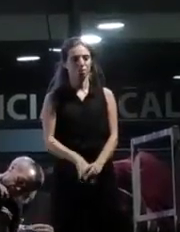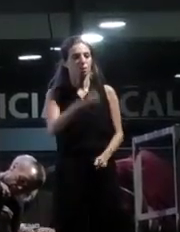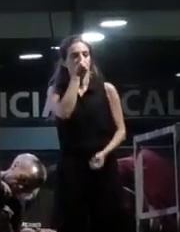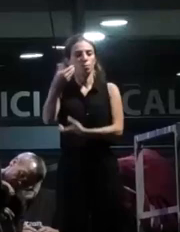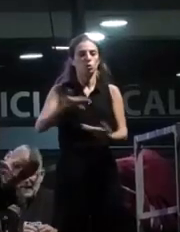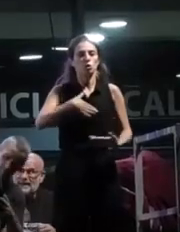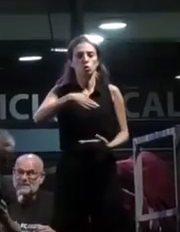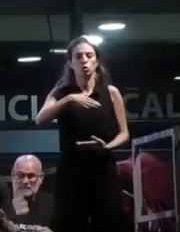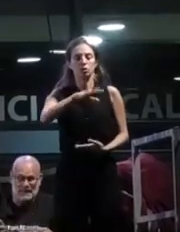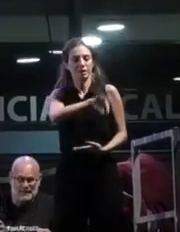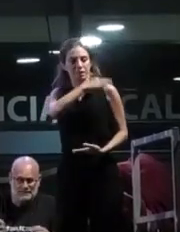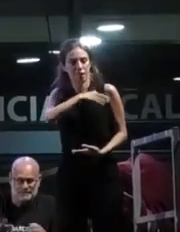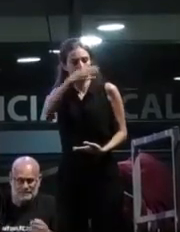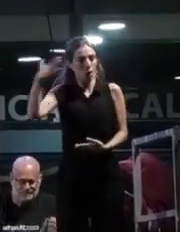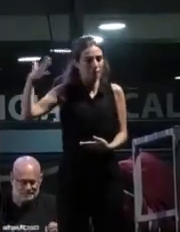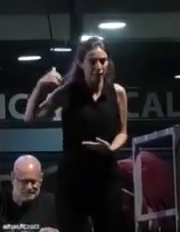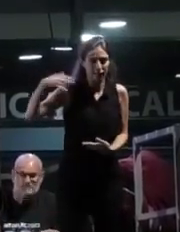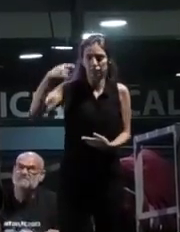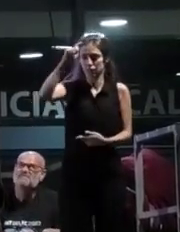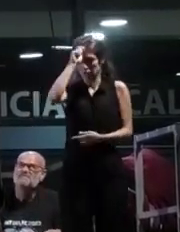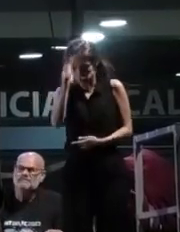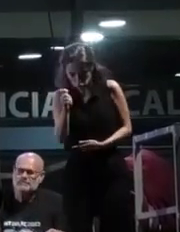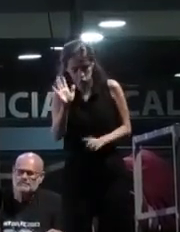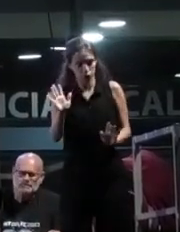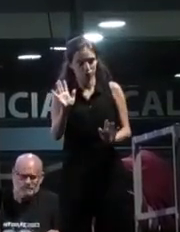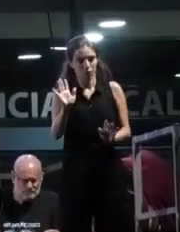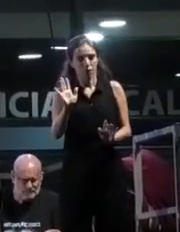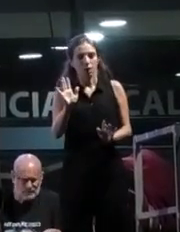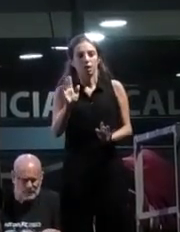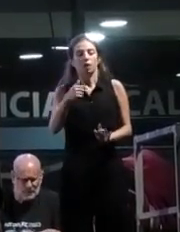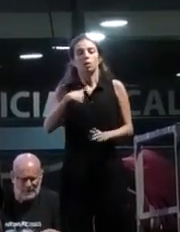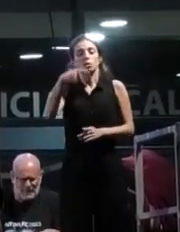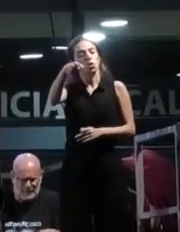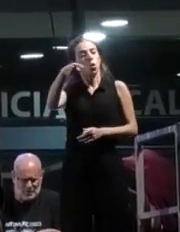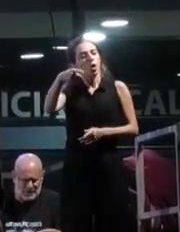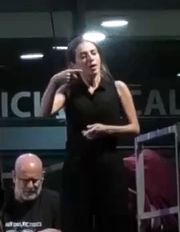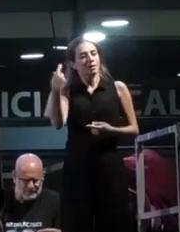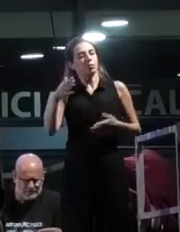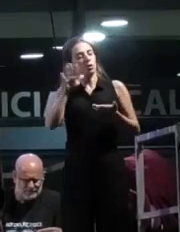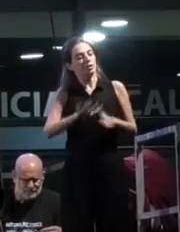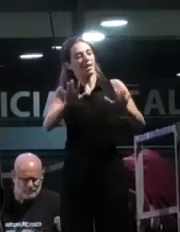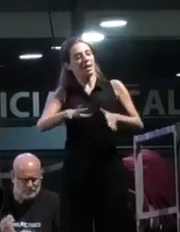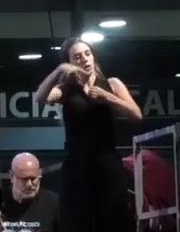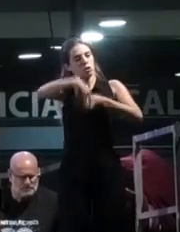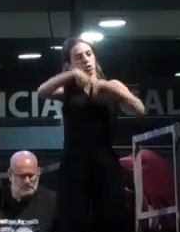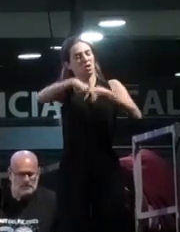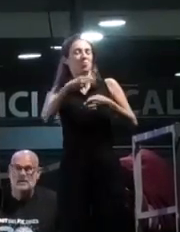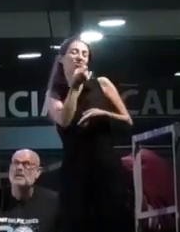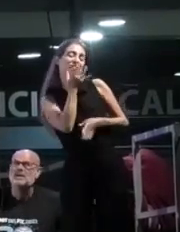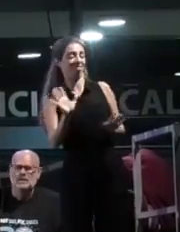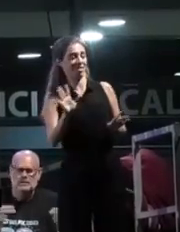Benvolgut senyor Marquès, excel·lència, deixeu-me que us digui que vos des de dalt del cavall sí que ho teniu ben